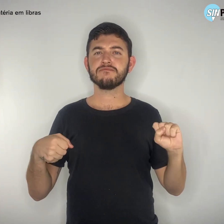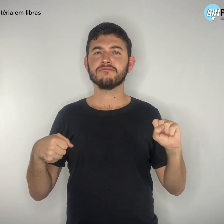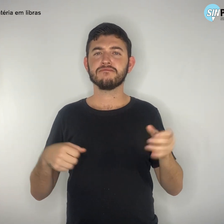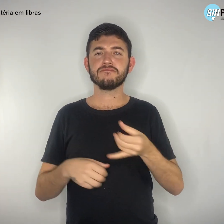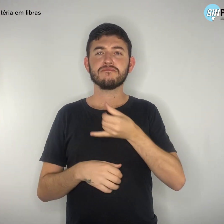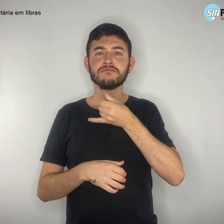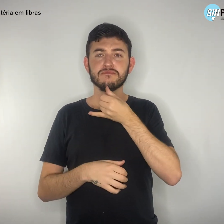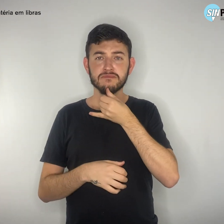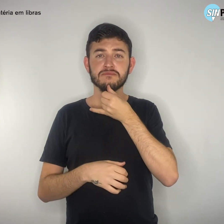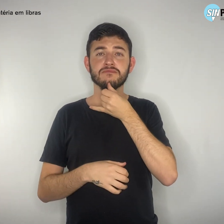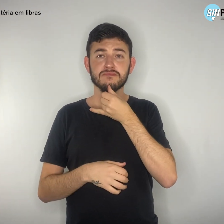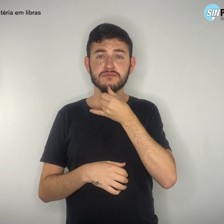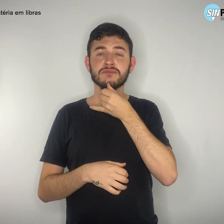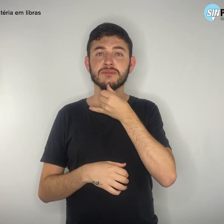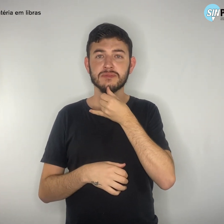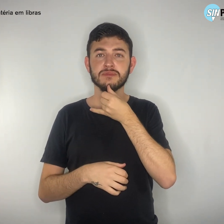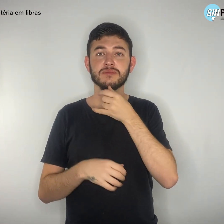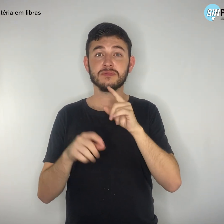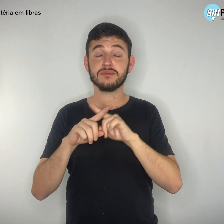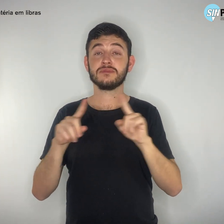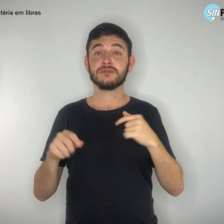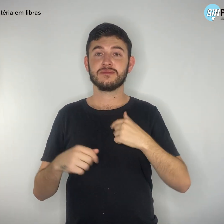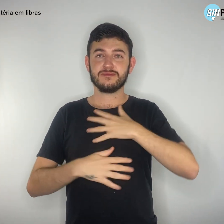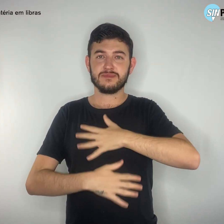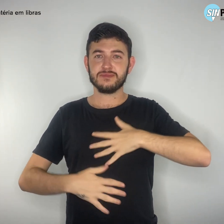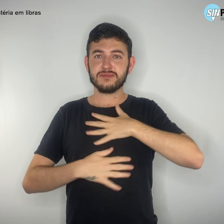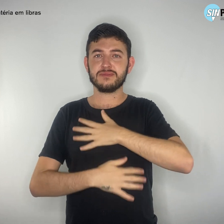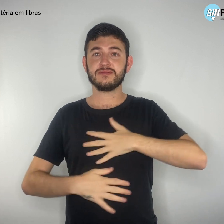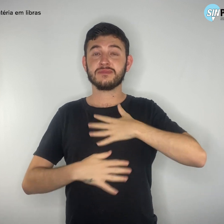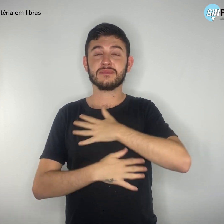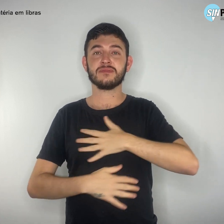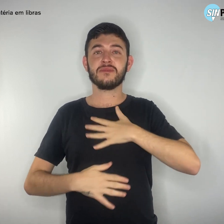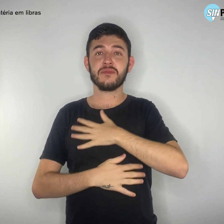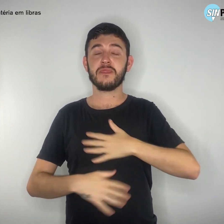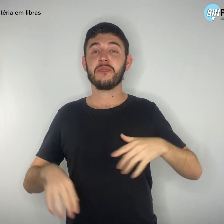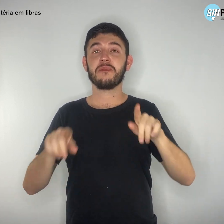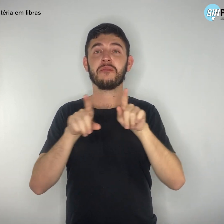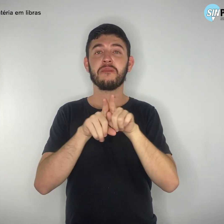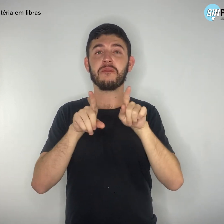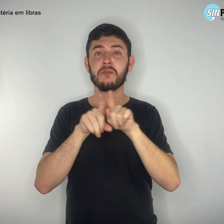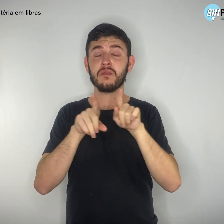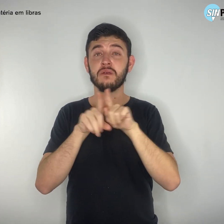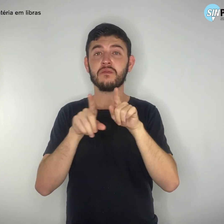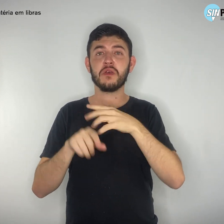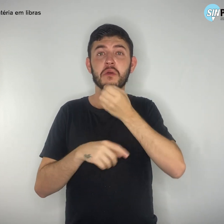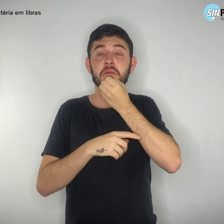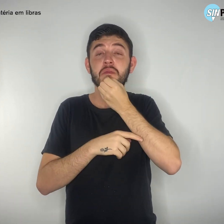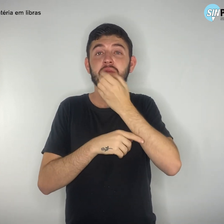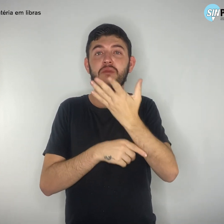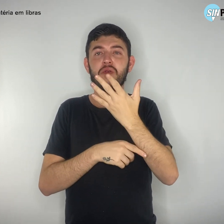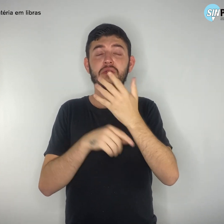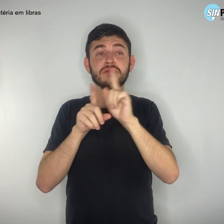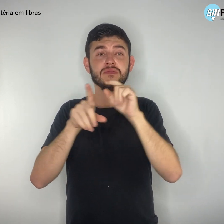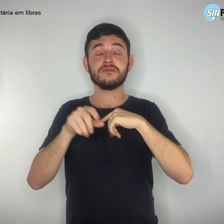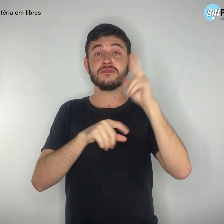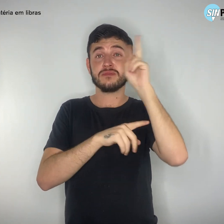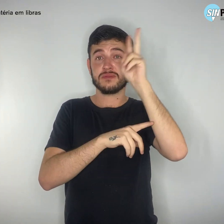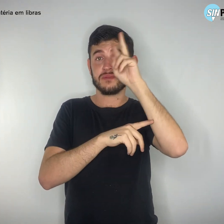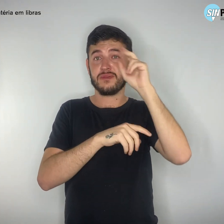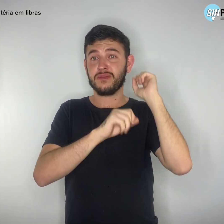mas também muita gratidão e cheios de boas e inesquecíveis recordações, a diretoria do